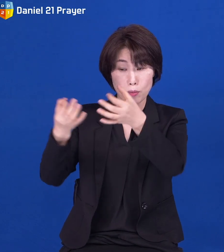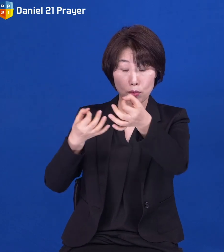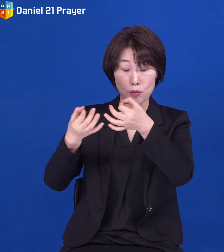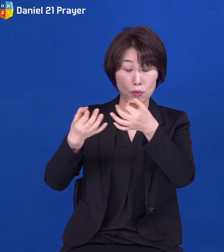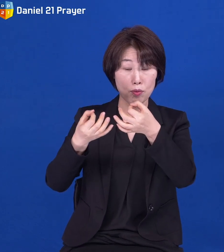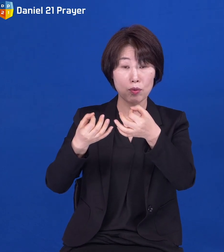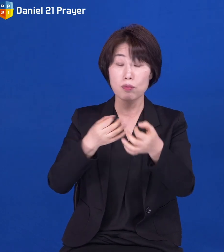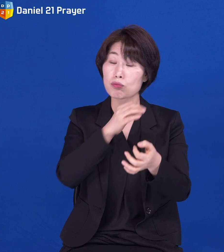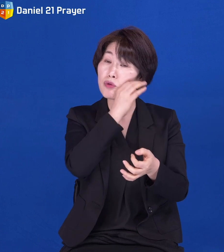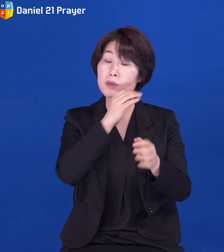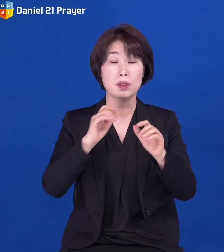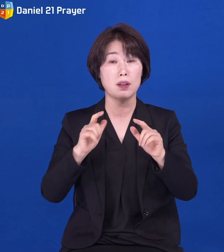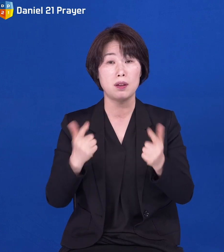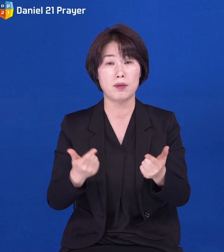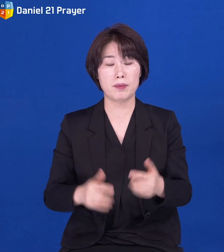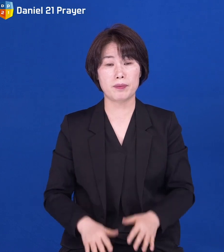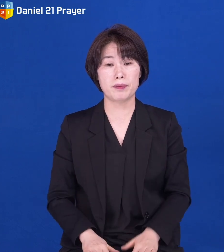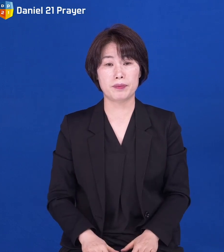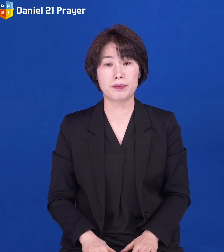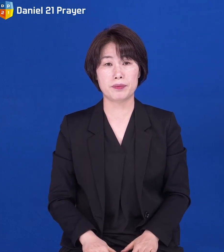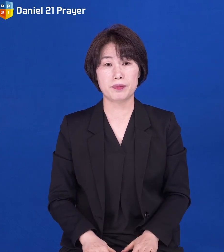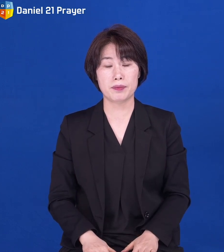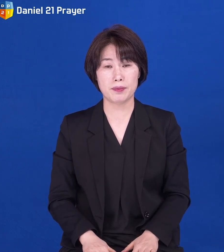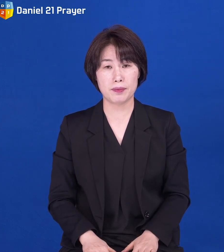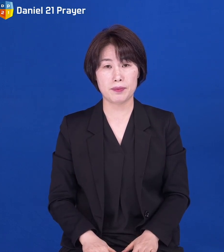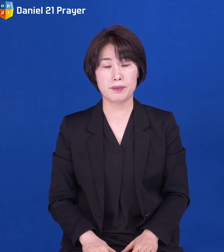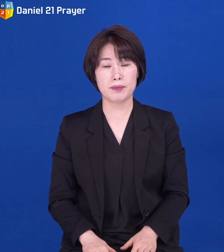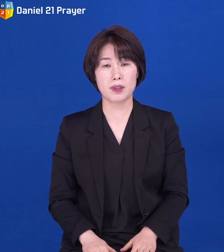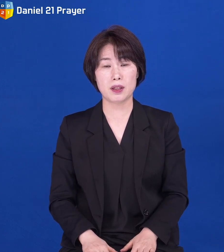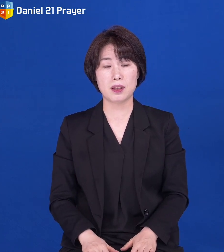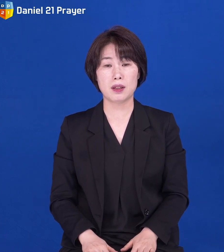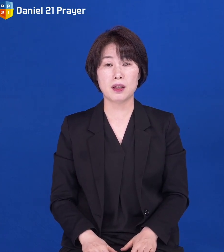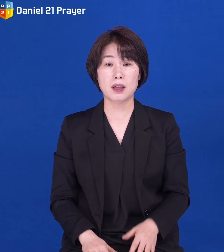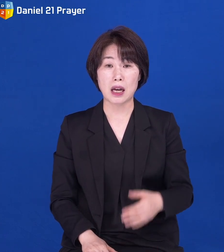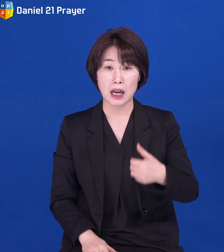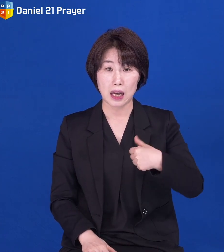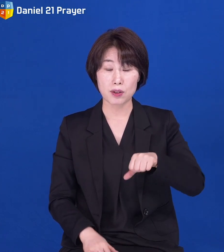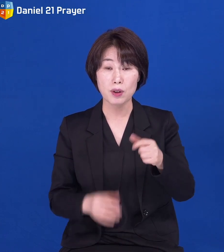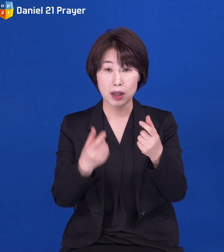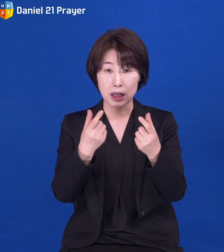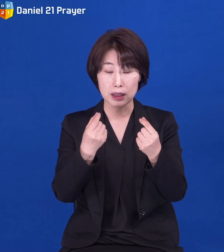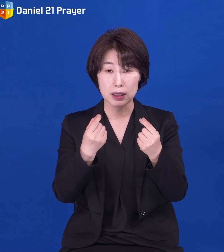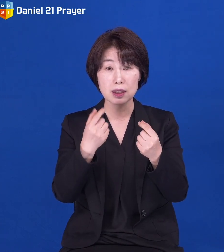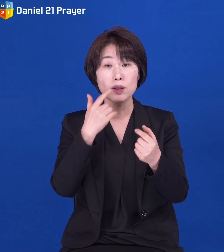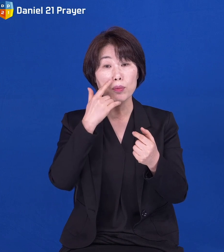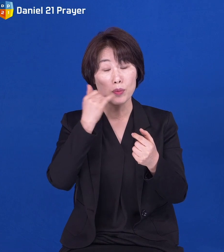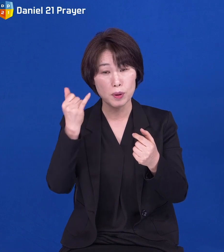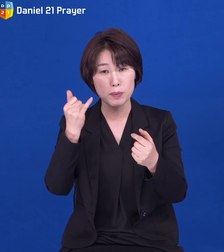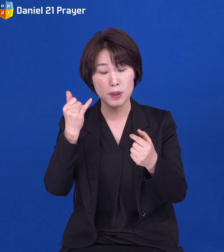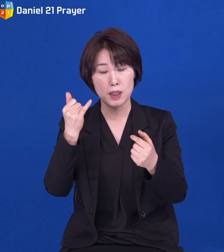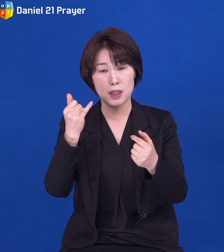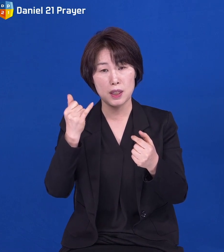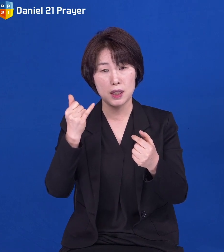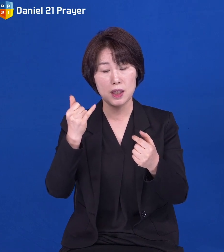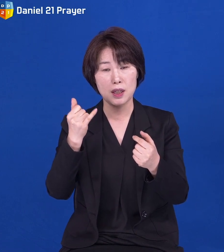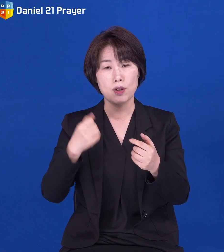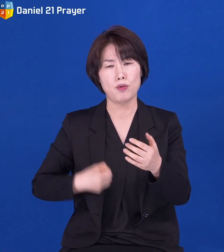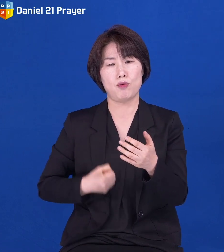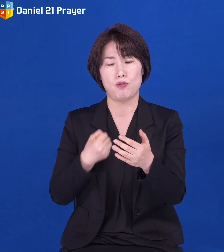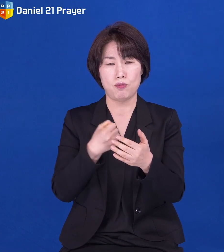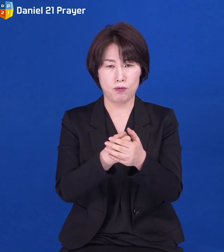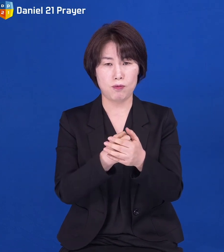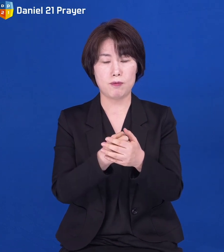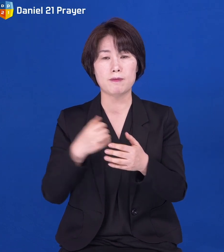저희 미니 때문에 용기를 내서 아들을 데리고 요즘에 자주 나간다고. 그러면